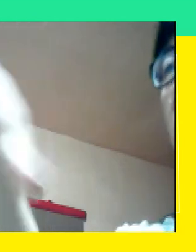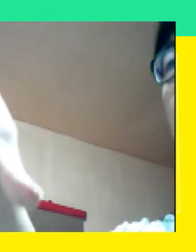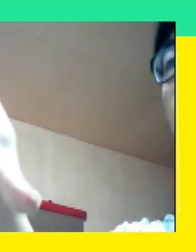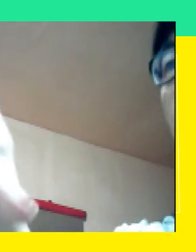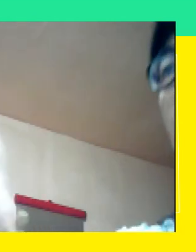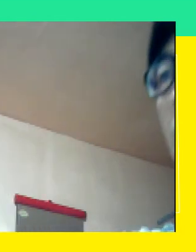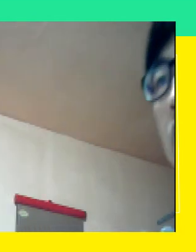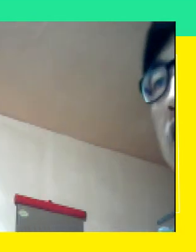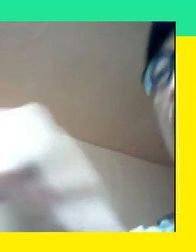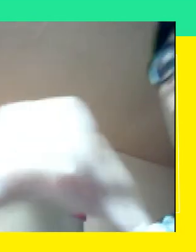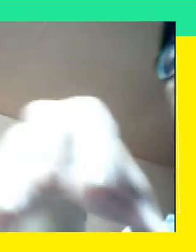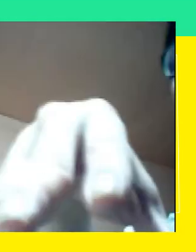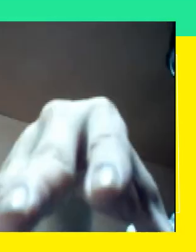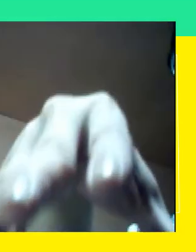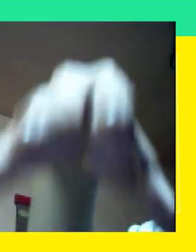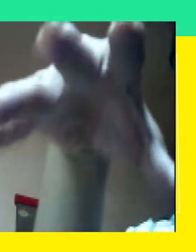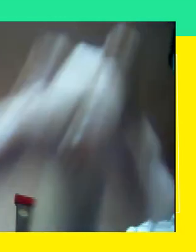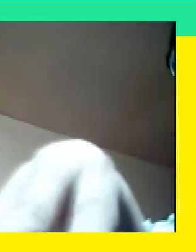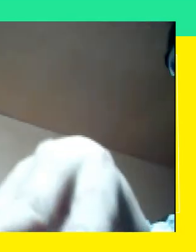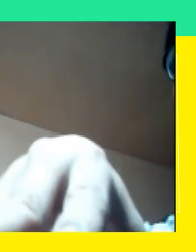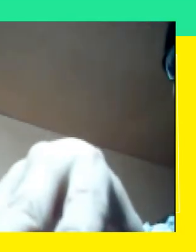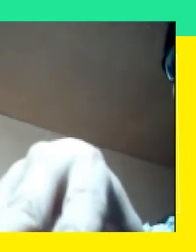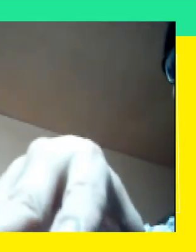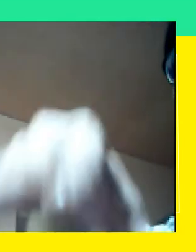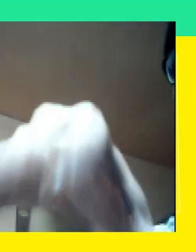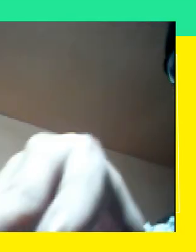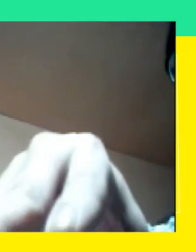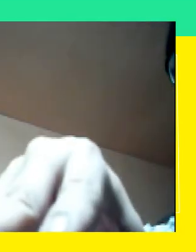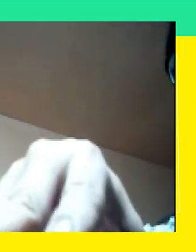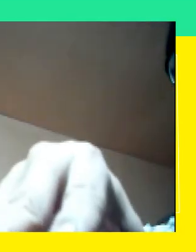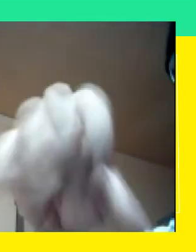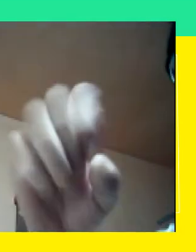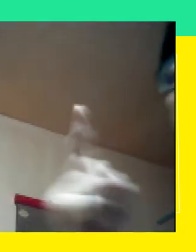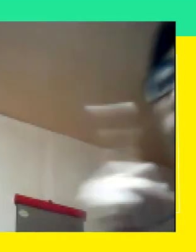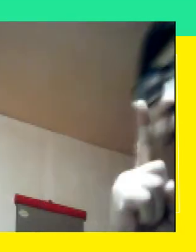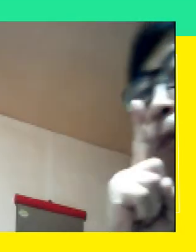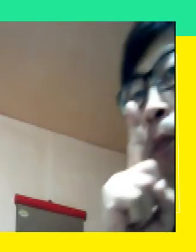곧이에요 장소 place를 말해요 place